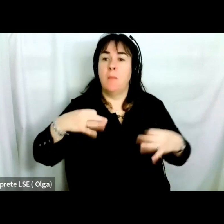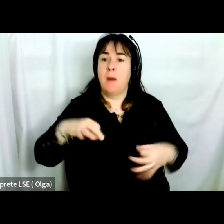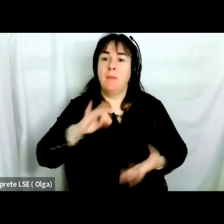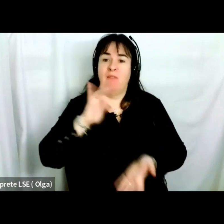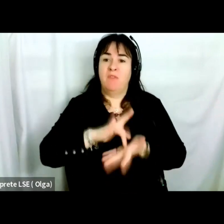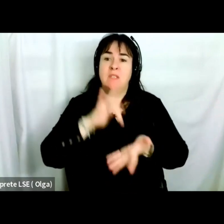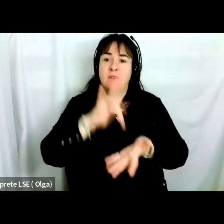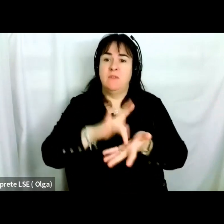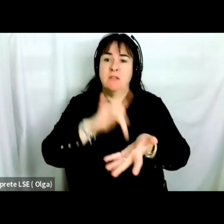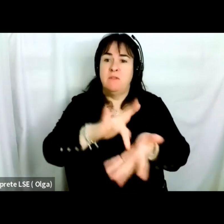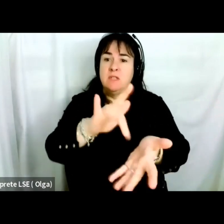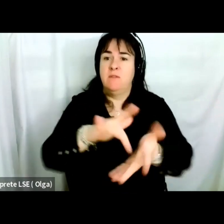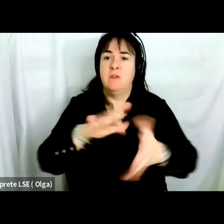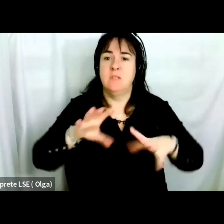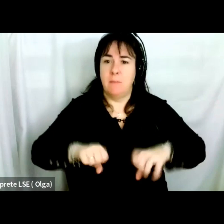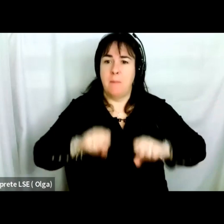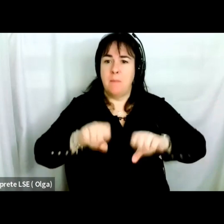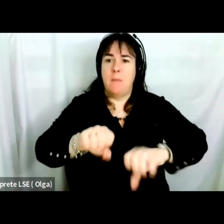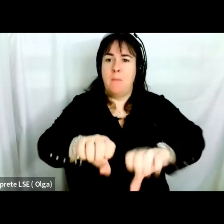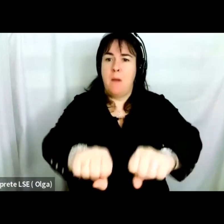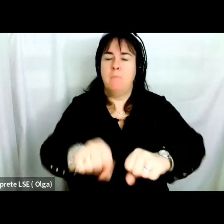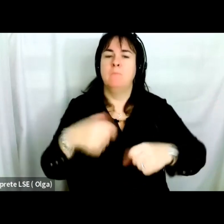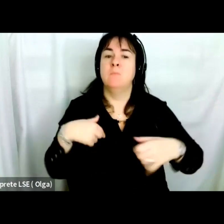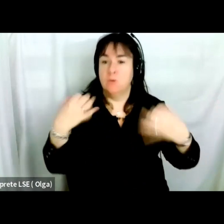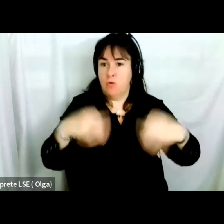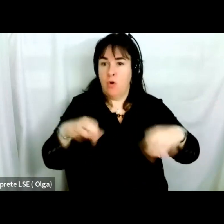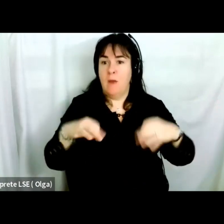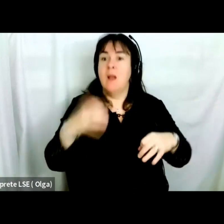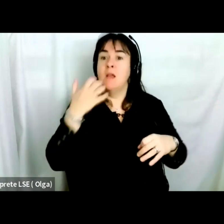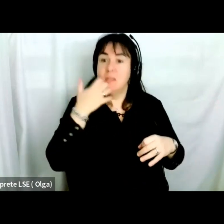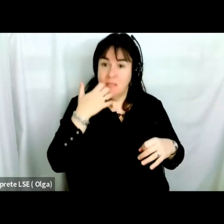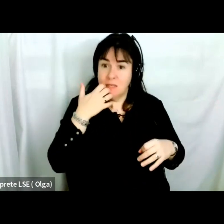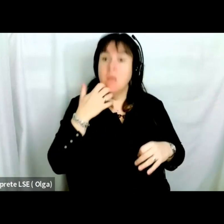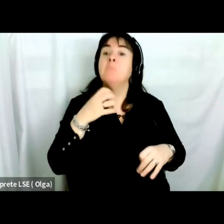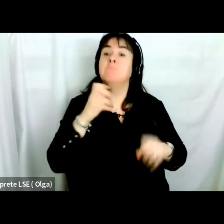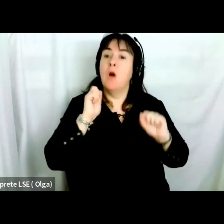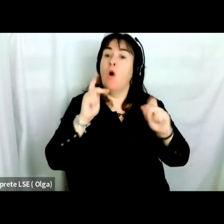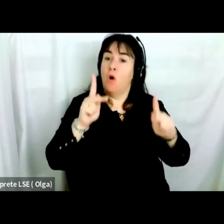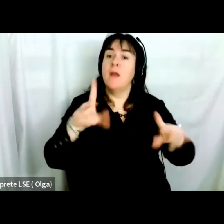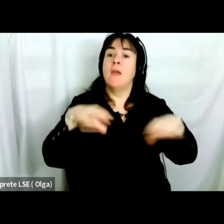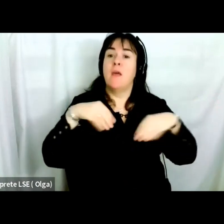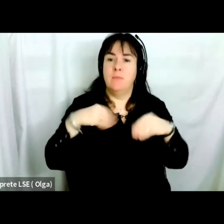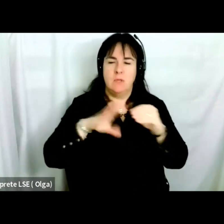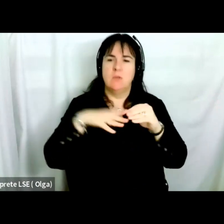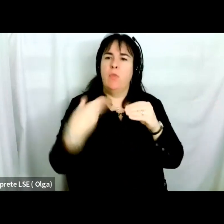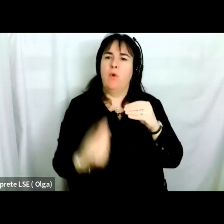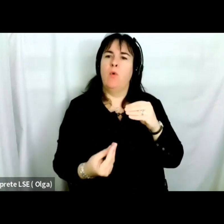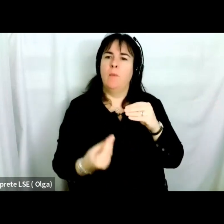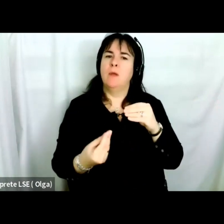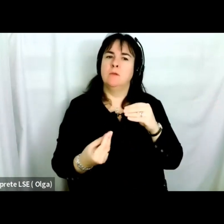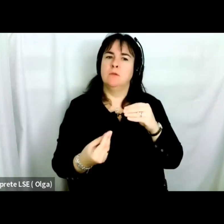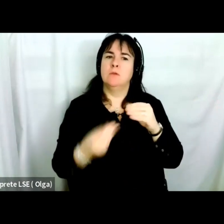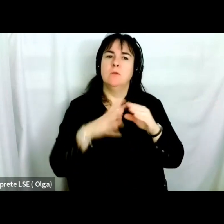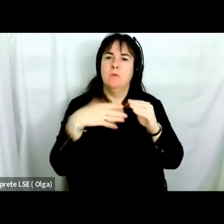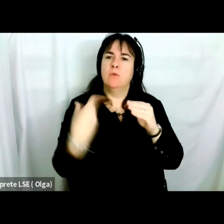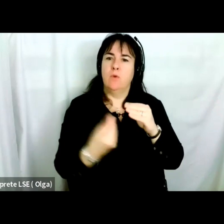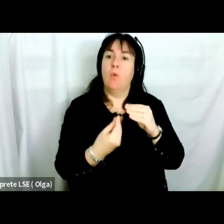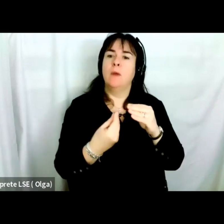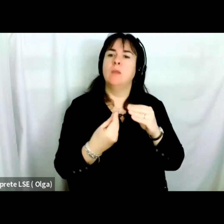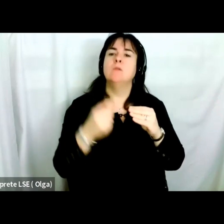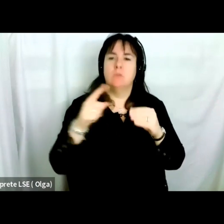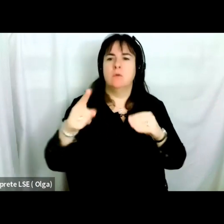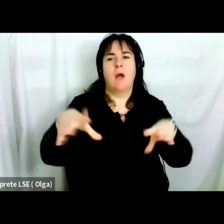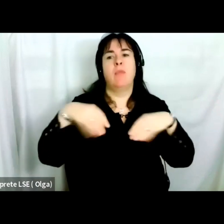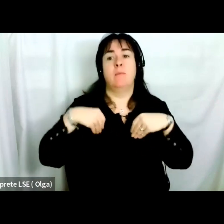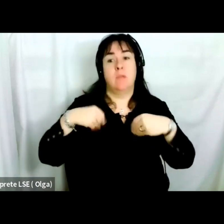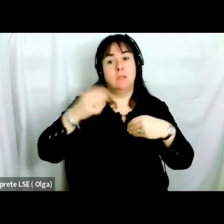algo normal. Y si aceptáis, se va a levantar otro documento donde va a constar que aceptáis, que este ya sí que lo tendréis que firmar. Que es como